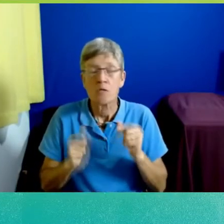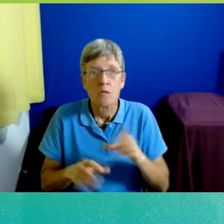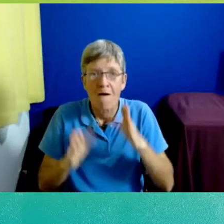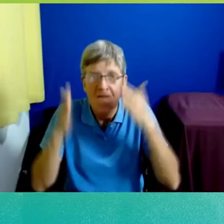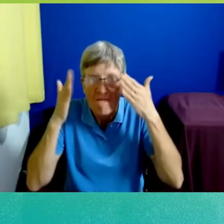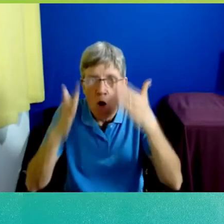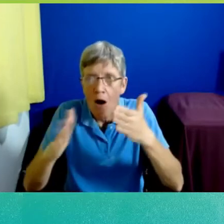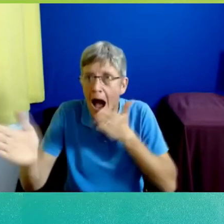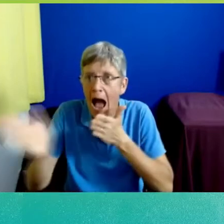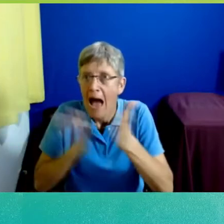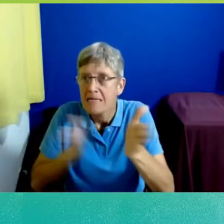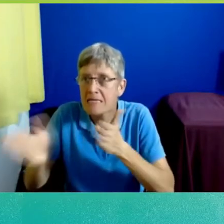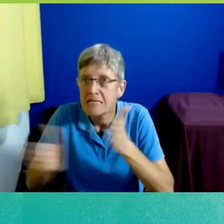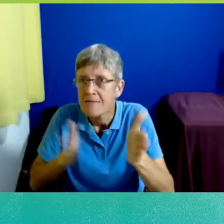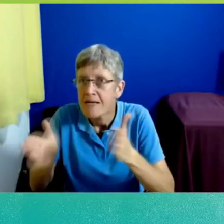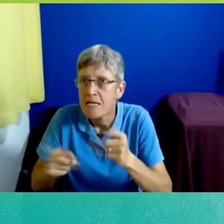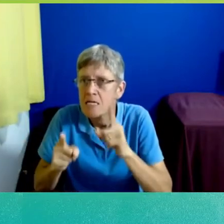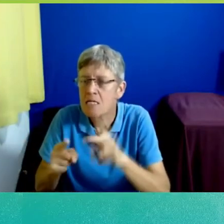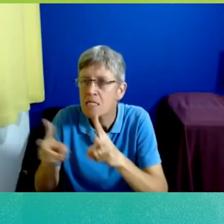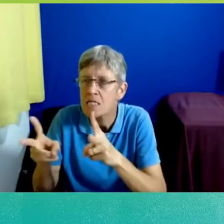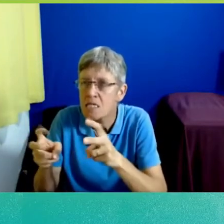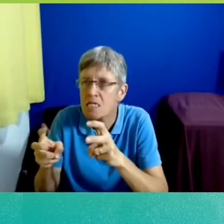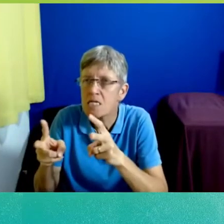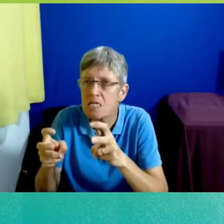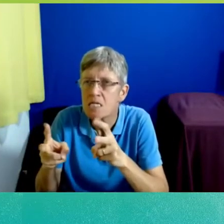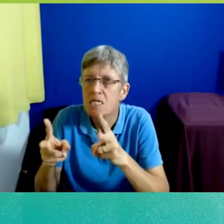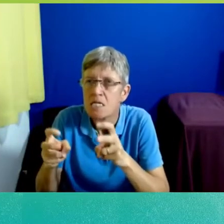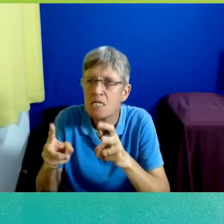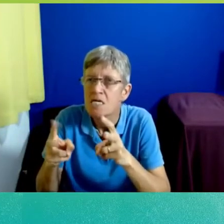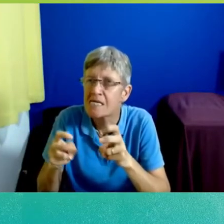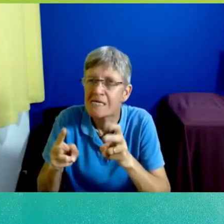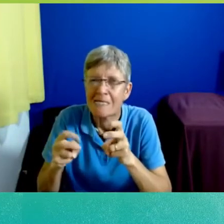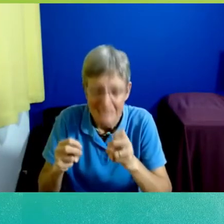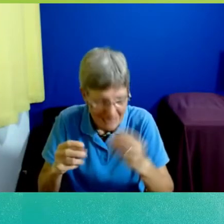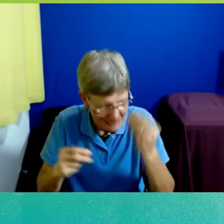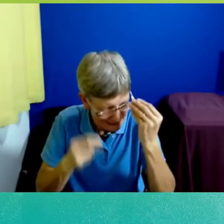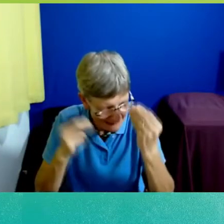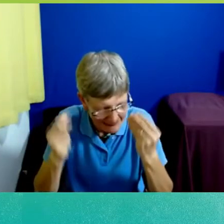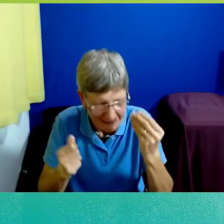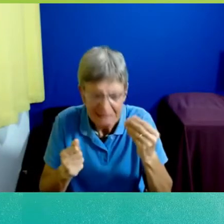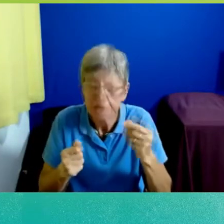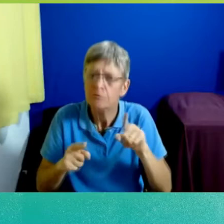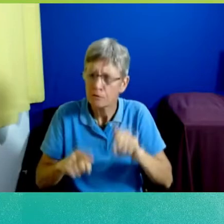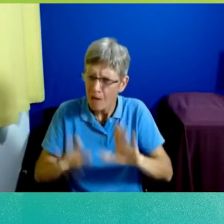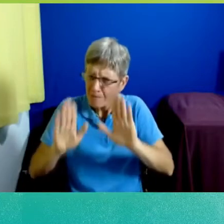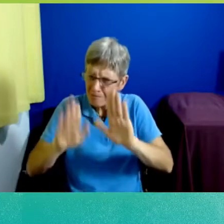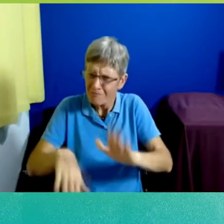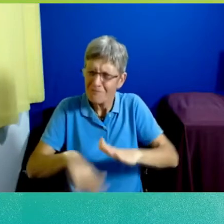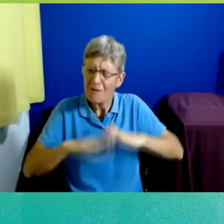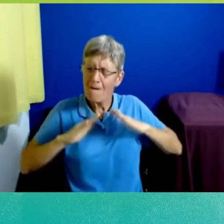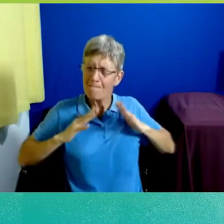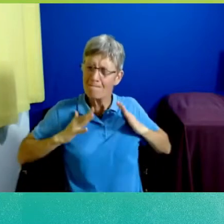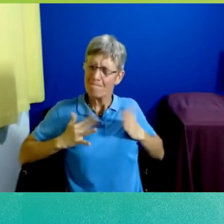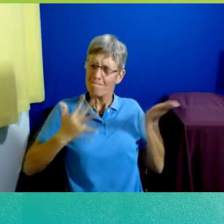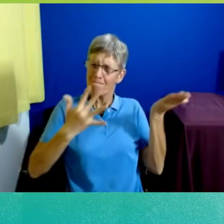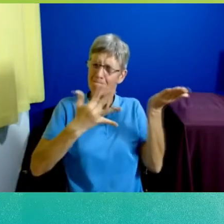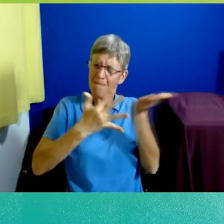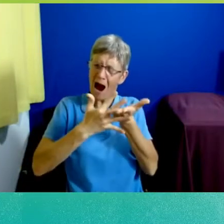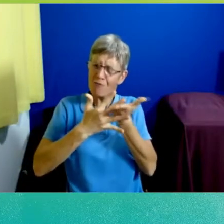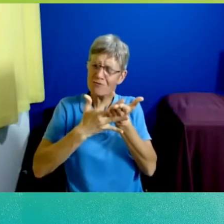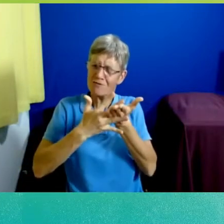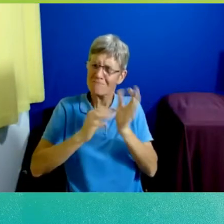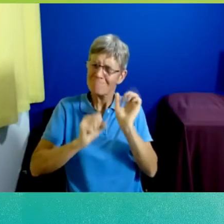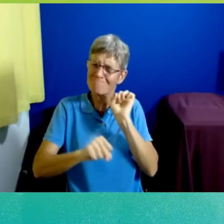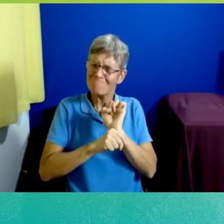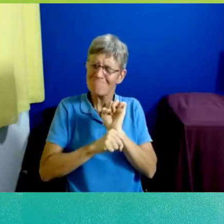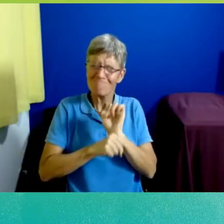ela cresce. É importante que haja acessibilidade em todo momento, né? Ali no desenvolvimento